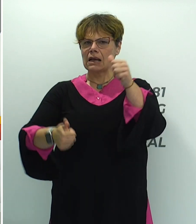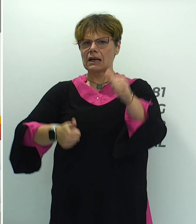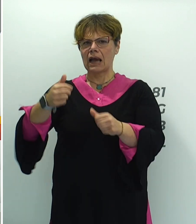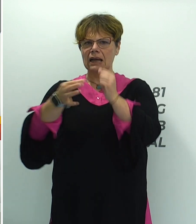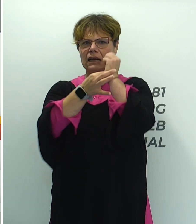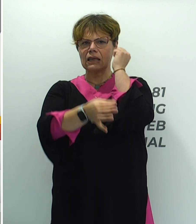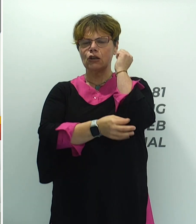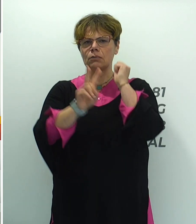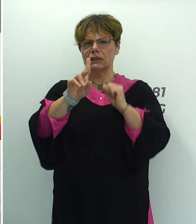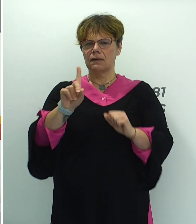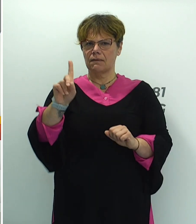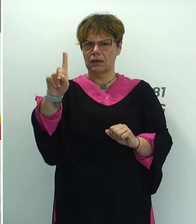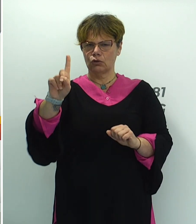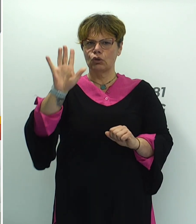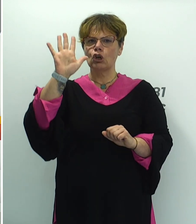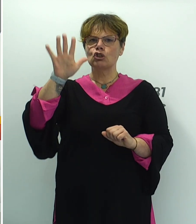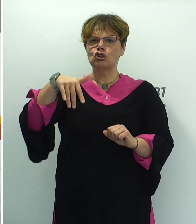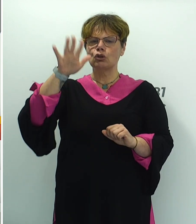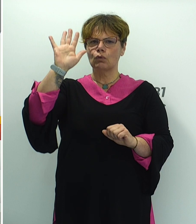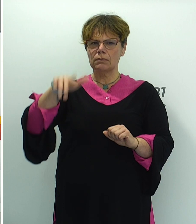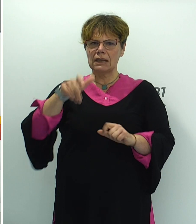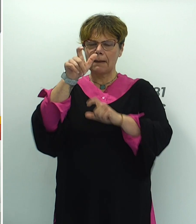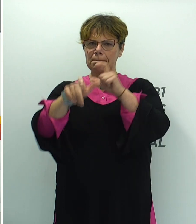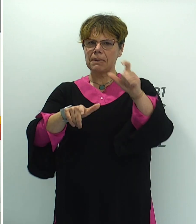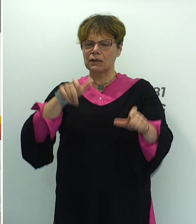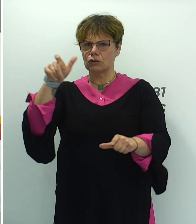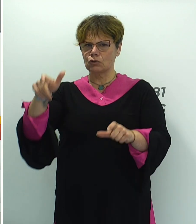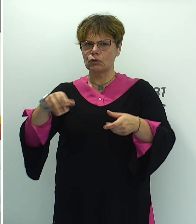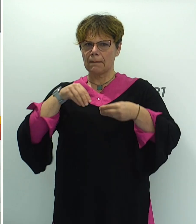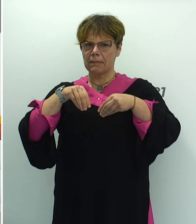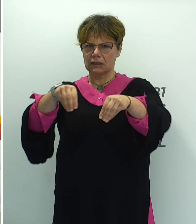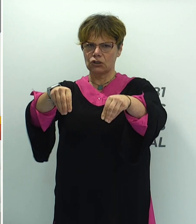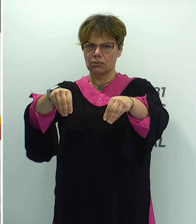km con 5.000 podisti.